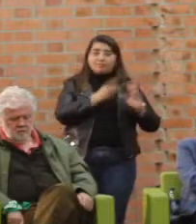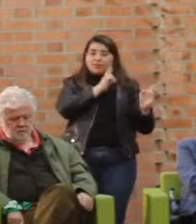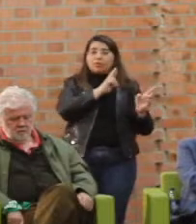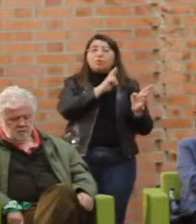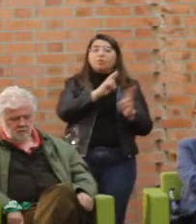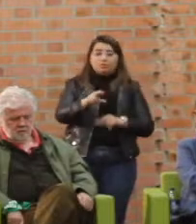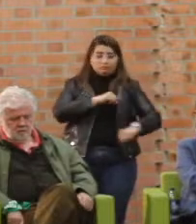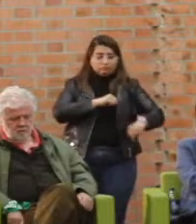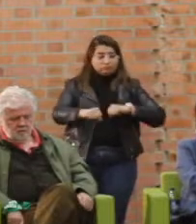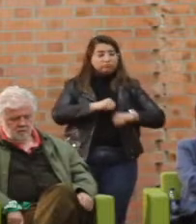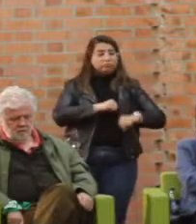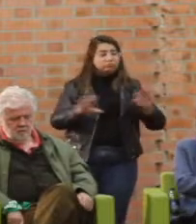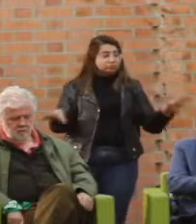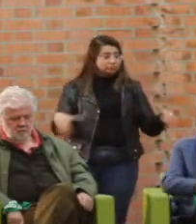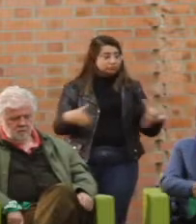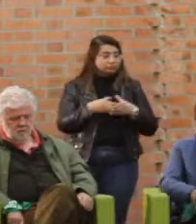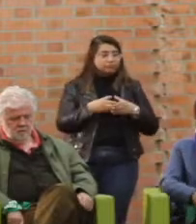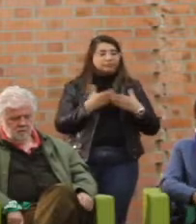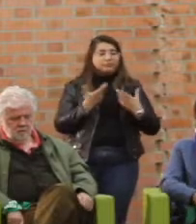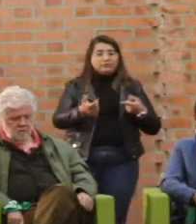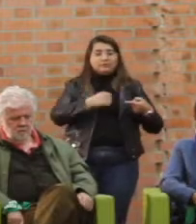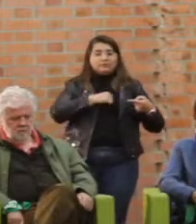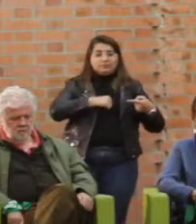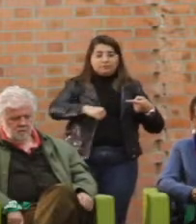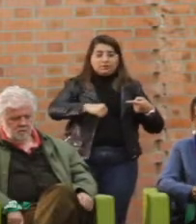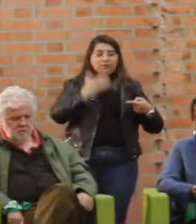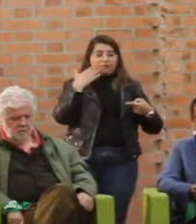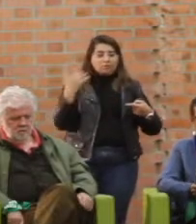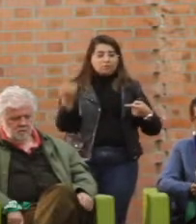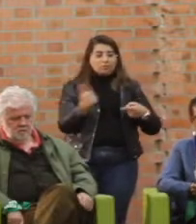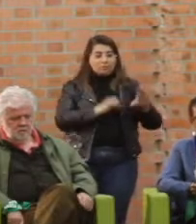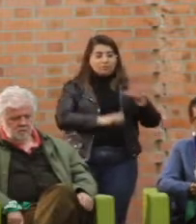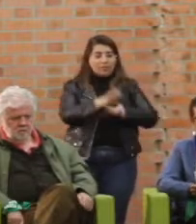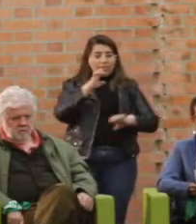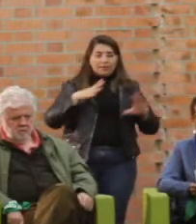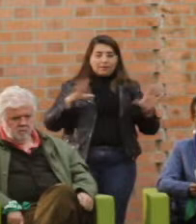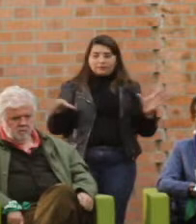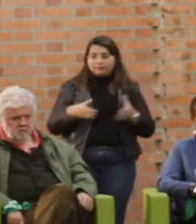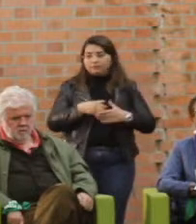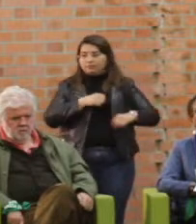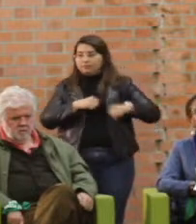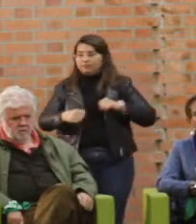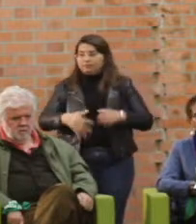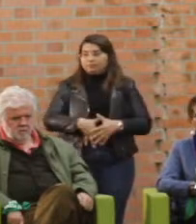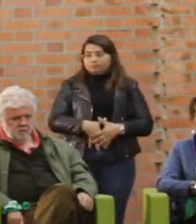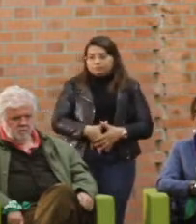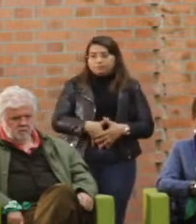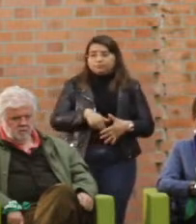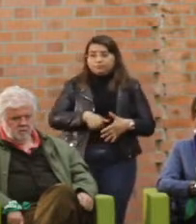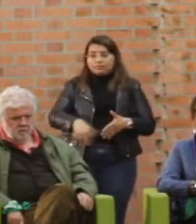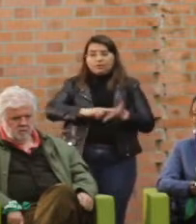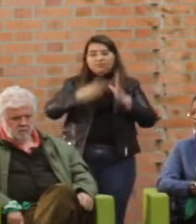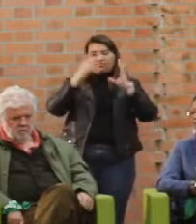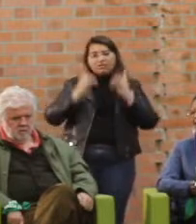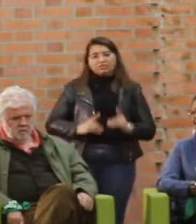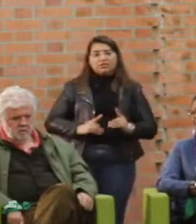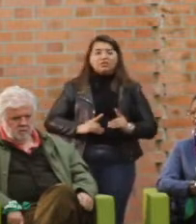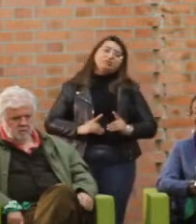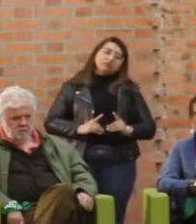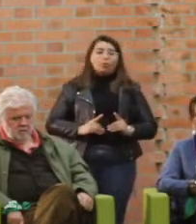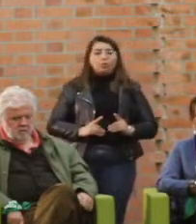de sostener y proteger el derecho de las mujeres y personas gestantes a decidir sobre sus cuerpos